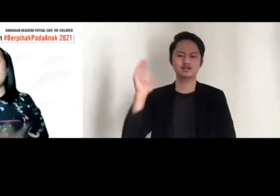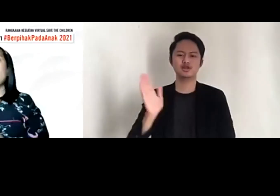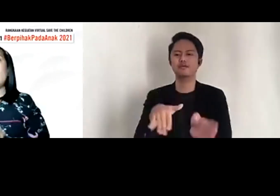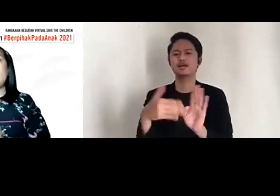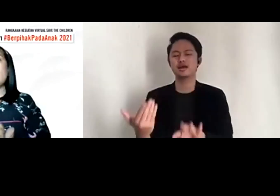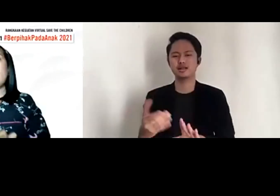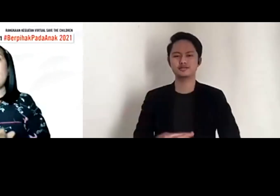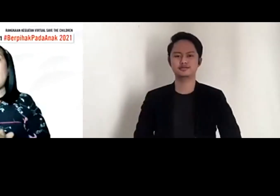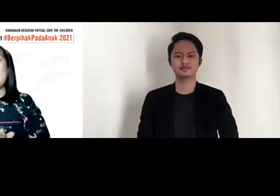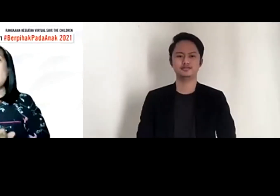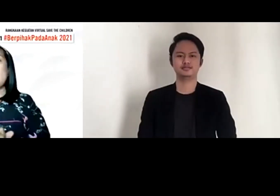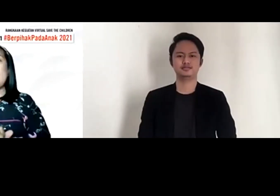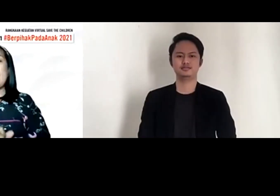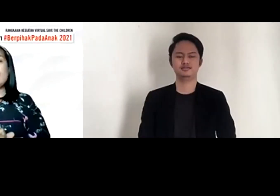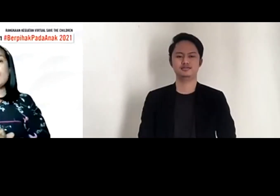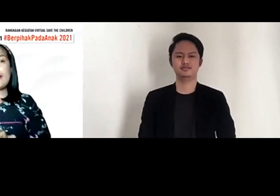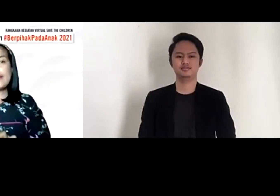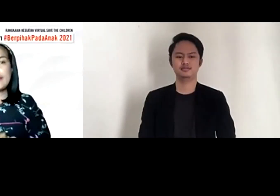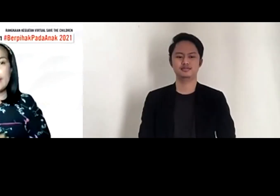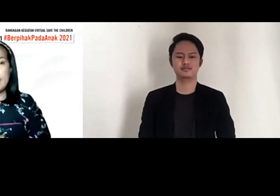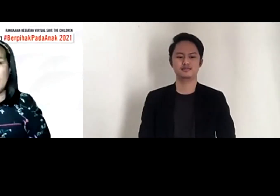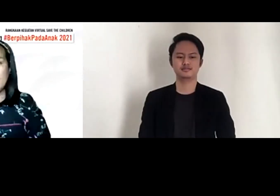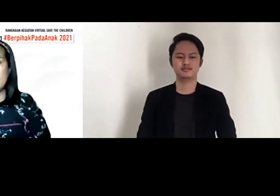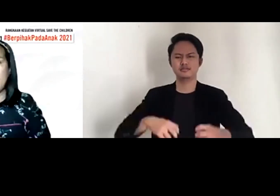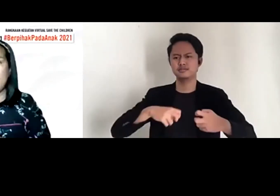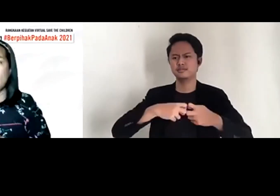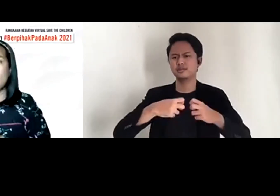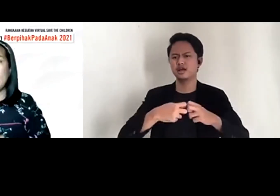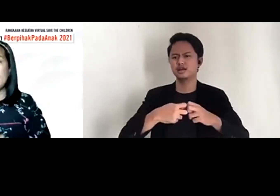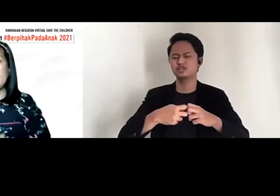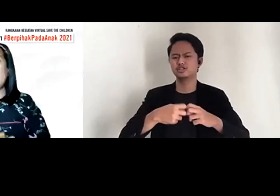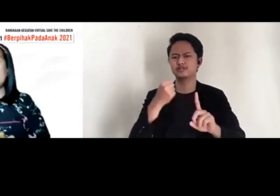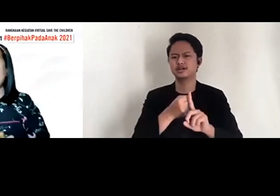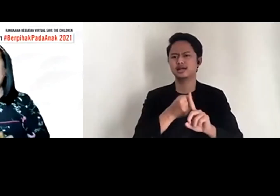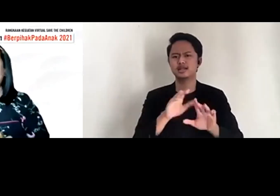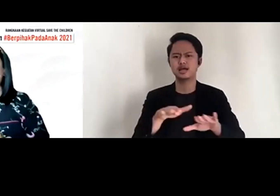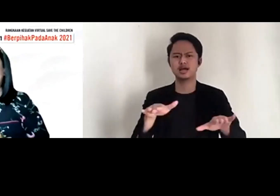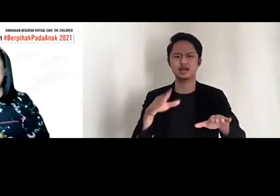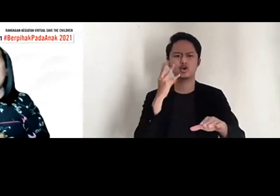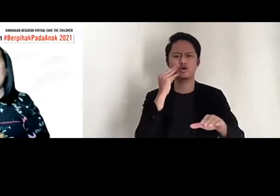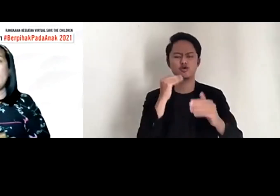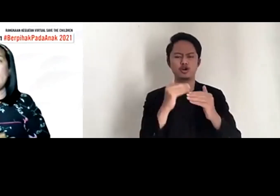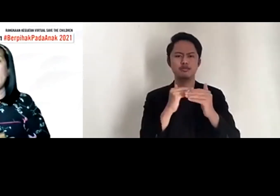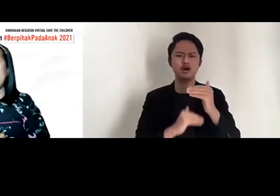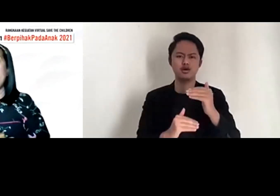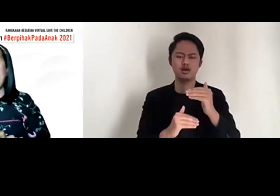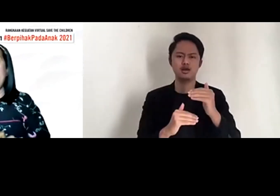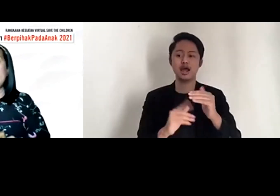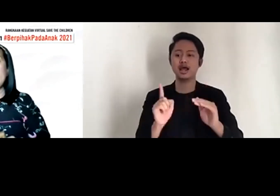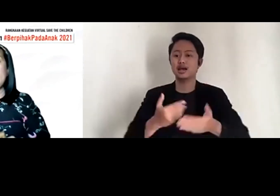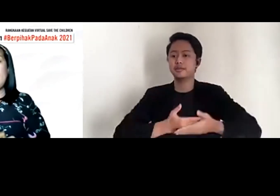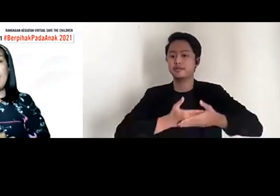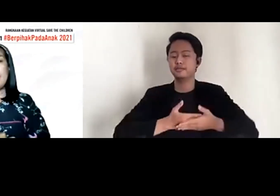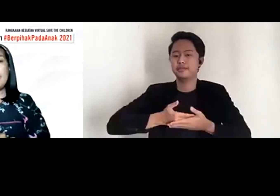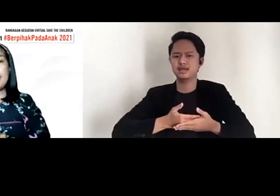yang berikut, kami juga menangani kasus kekerasan terhadap anak di bawah umur, balita yang dipukul oleh ayahnya, dan